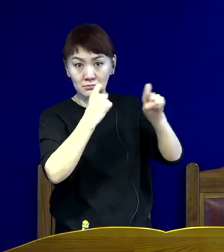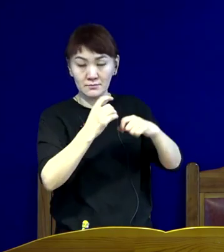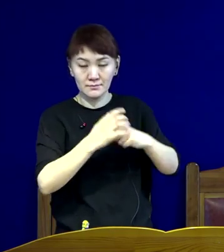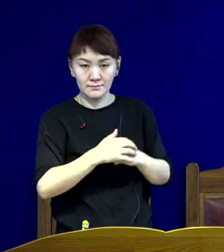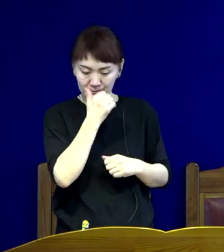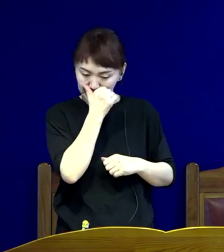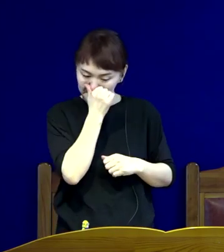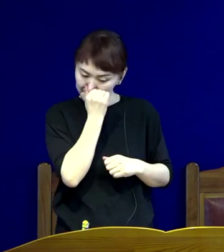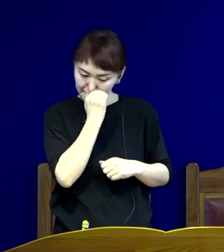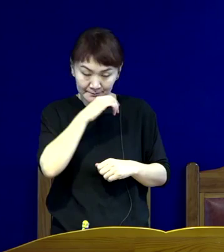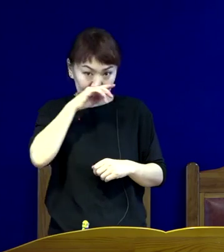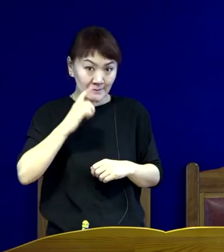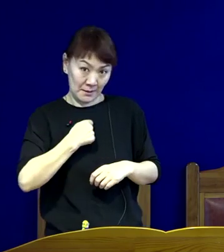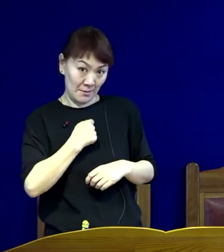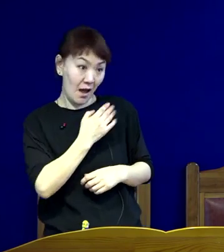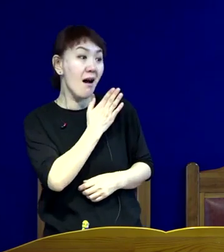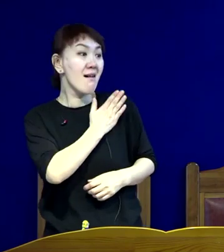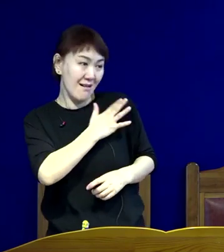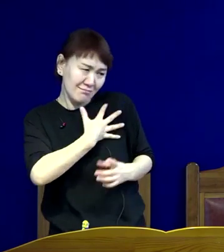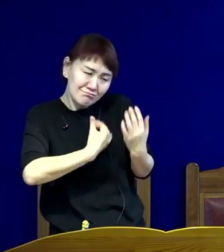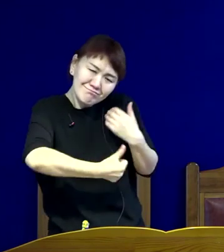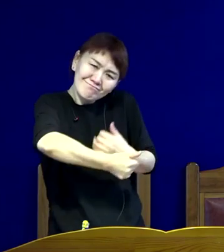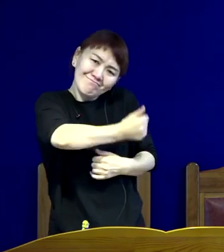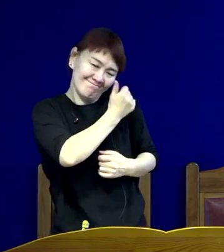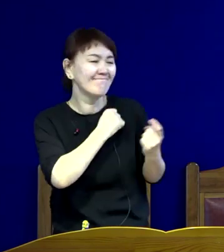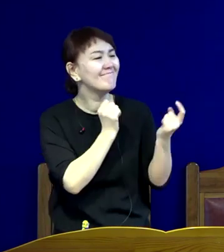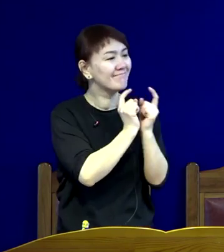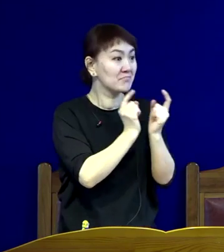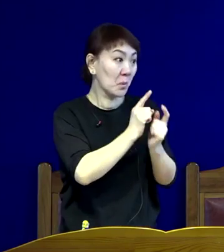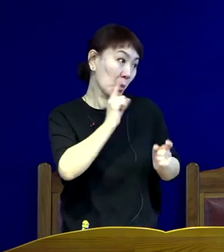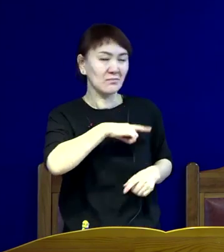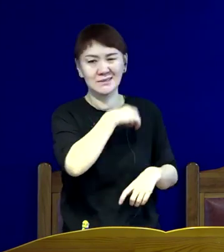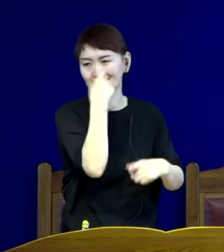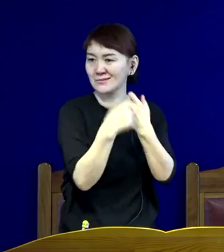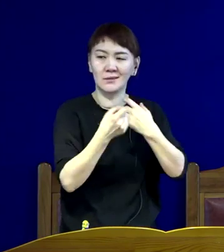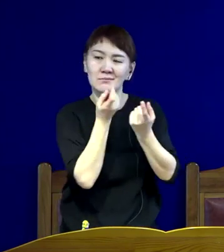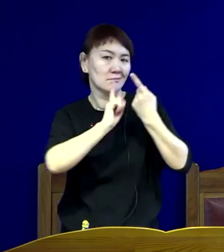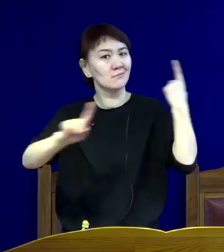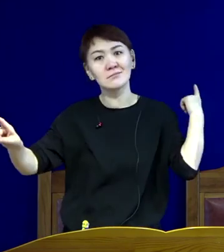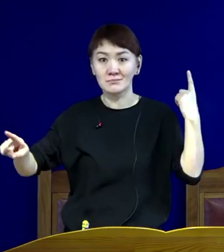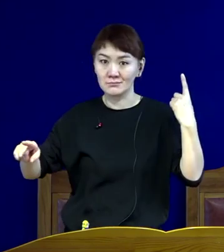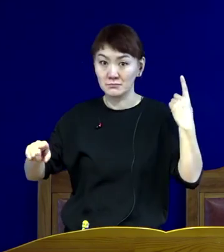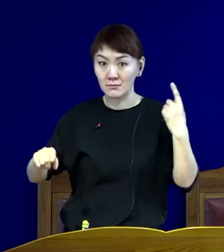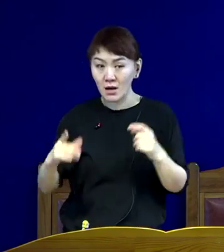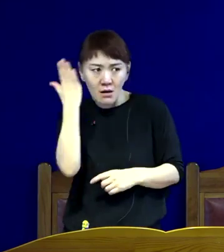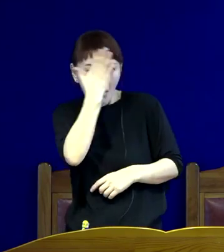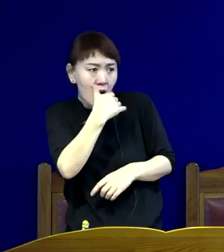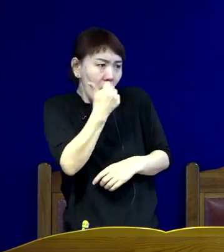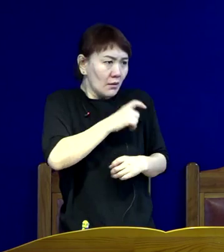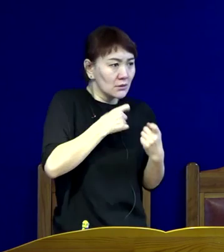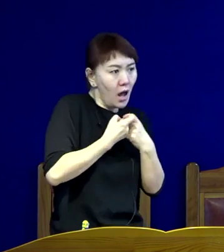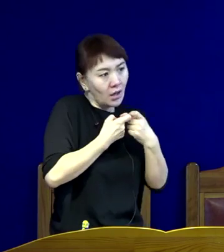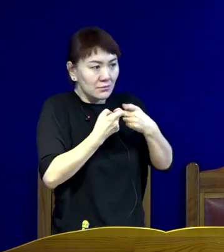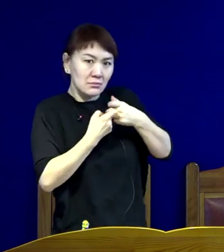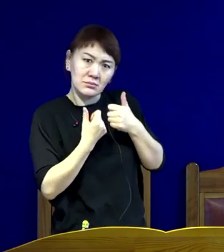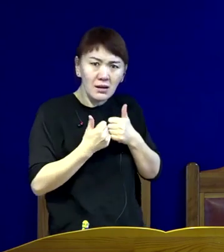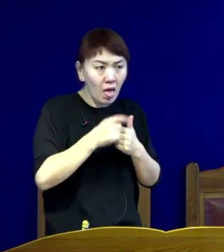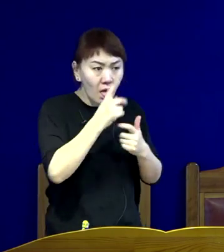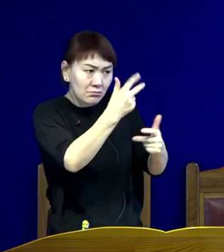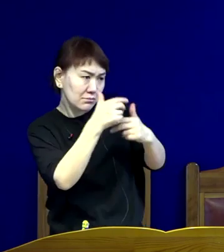Би хайртай уулзаад сайн уулзаад дургу олонгуудаа салах тийм харилцаа биш. өөрсдөө царайлаг болохоор таалагдж байгаа болохоор маш их